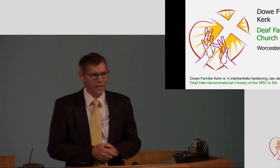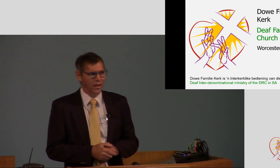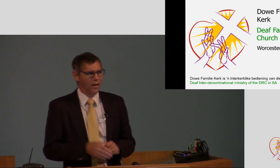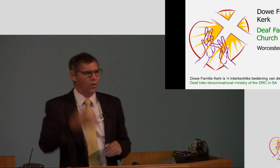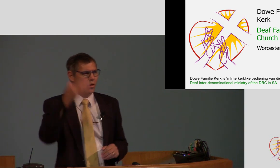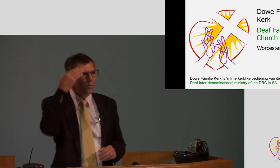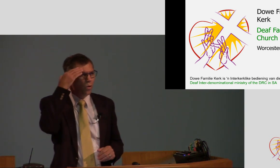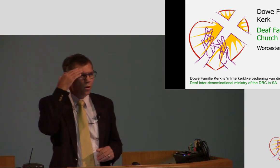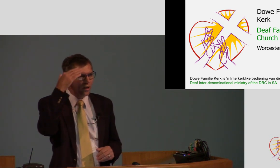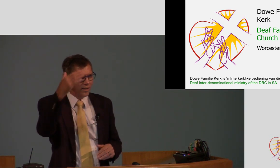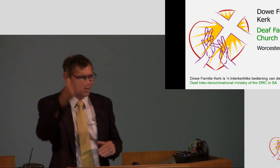Goeiemôre.